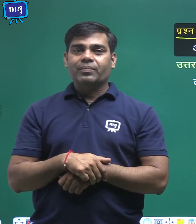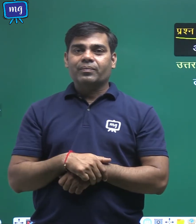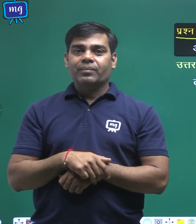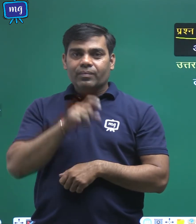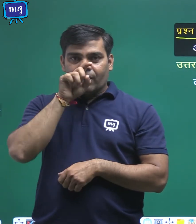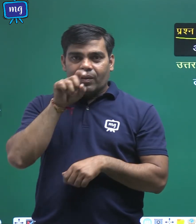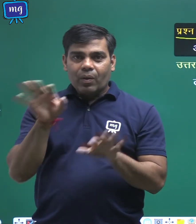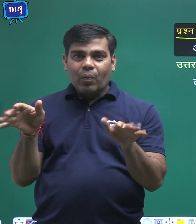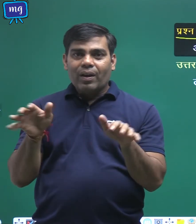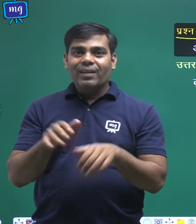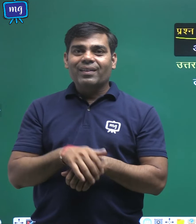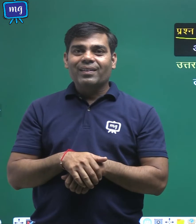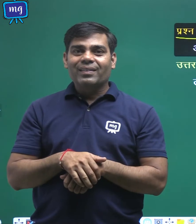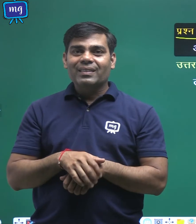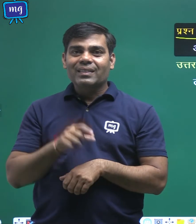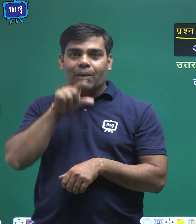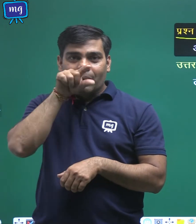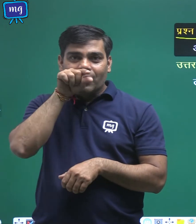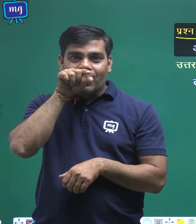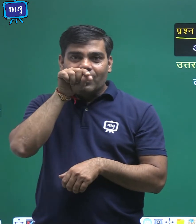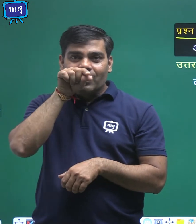कौवा चोंच में